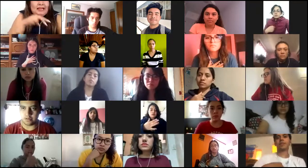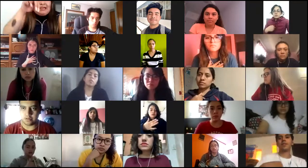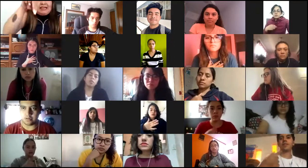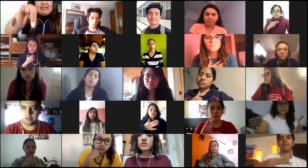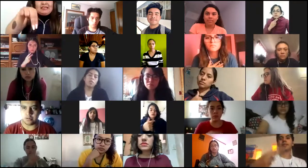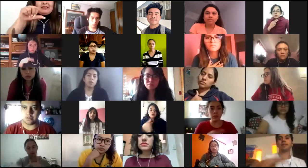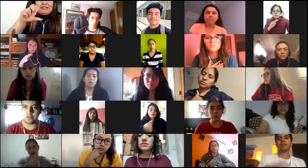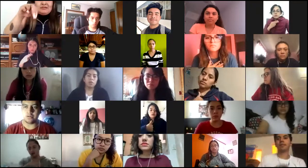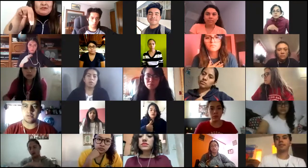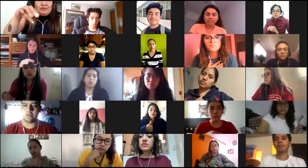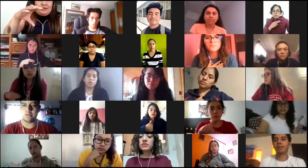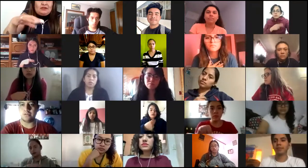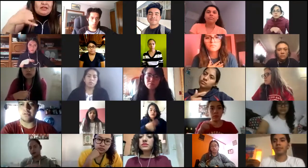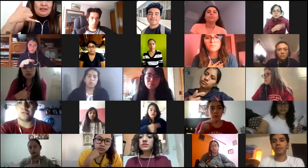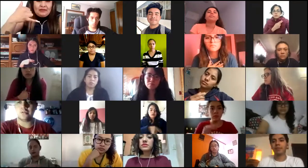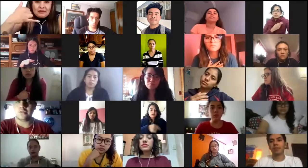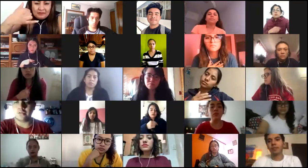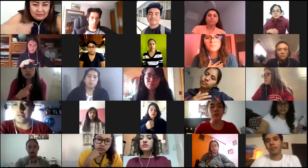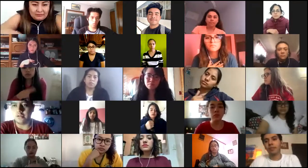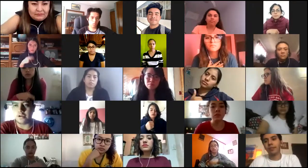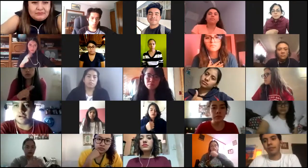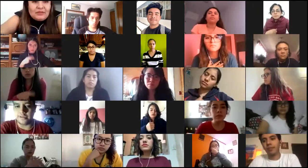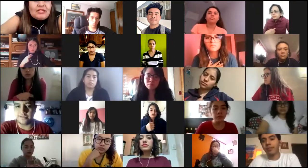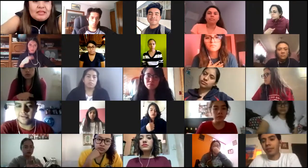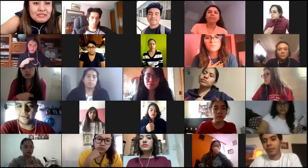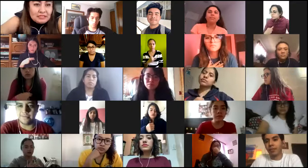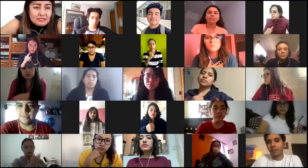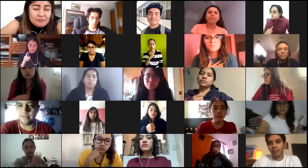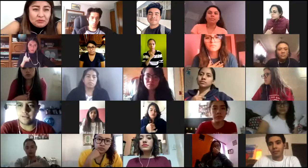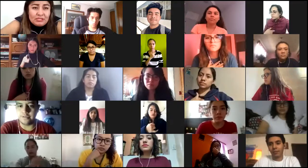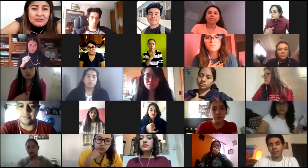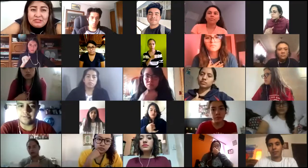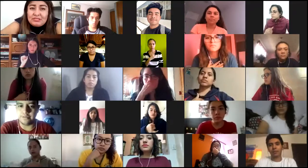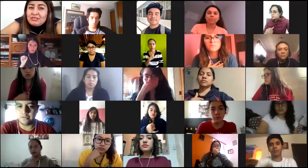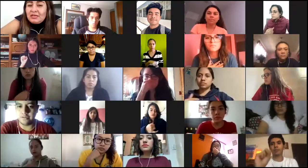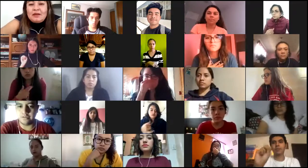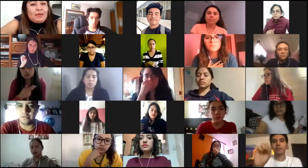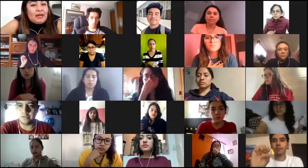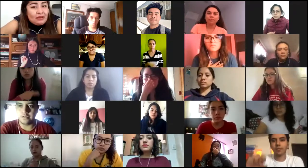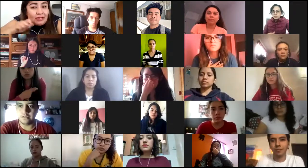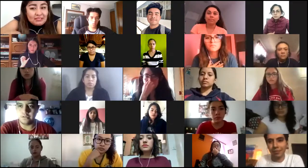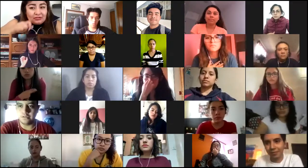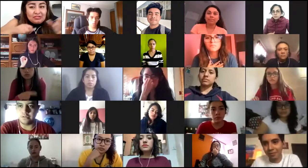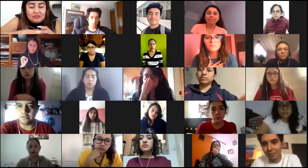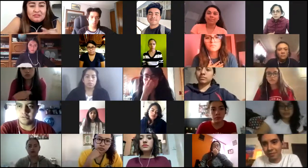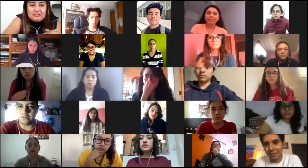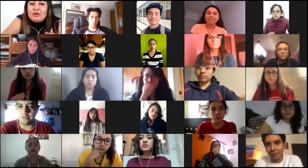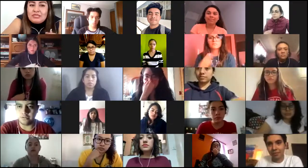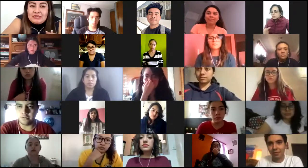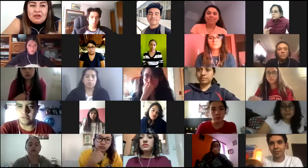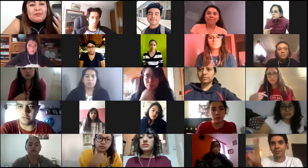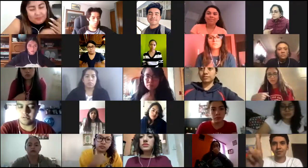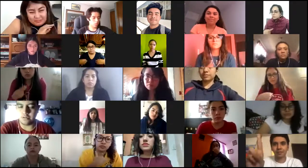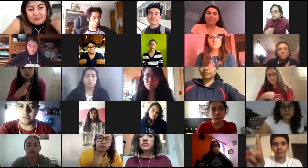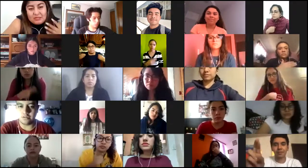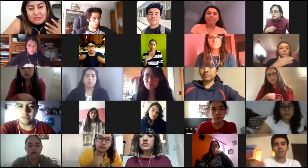Nombre y ya dicen su nombre, ¿ok? Ahorita Alicia les va a hacer preguntas, entonces váyanlo haciendo, chicos. Está muy